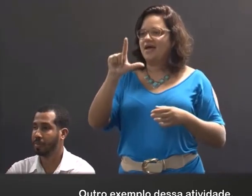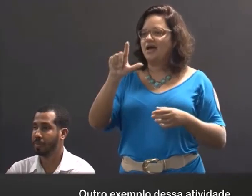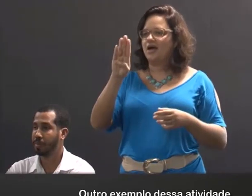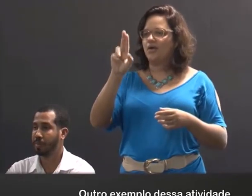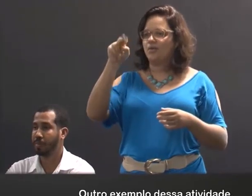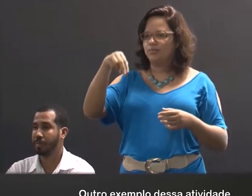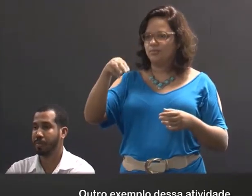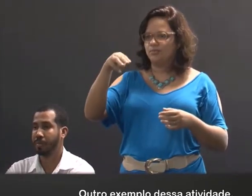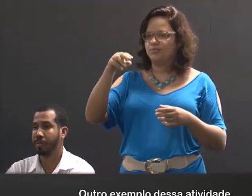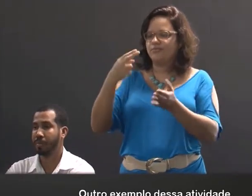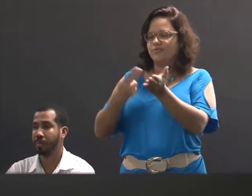atividade.